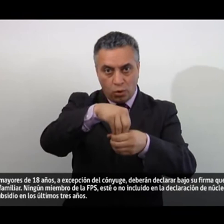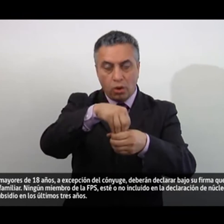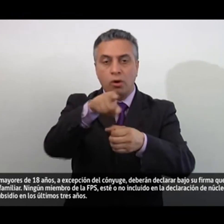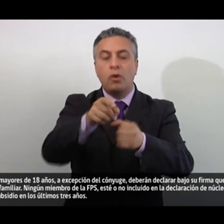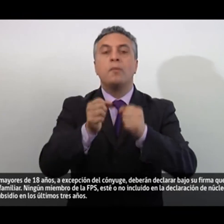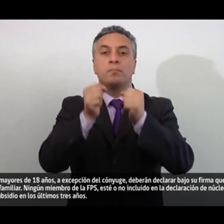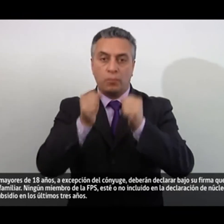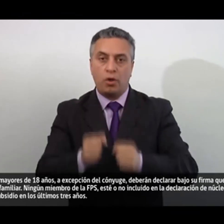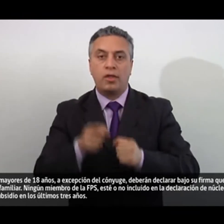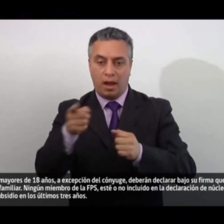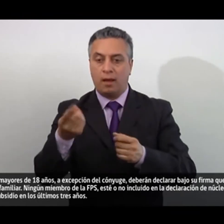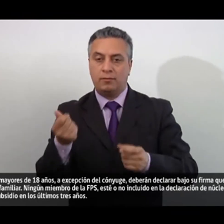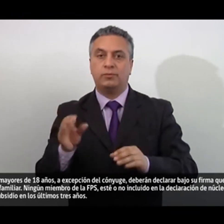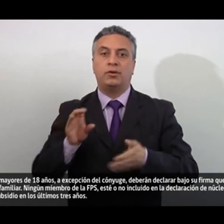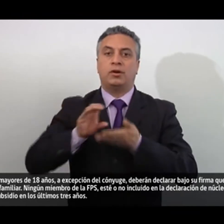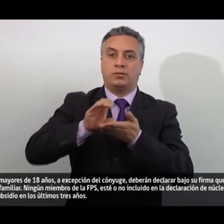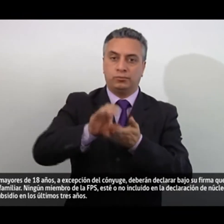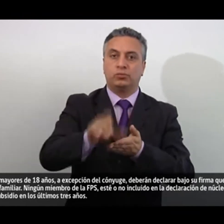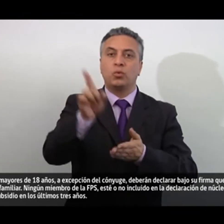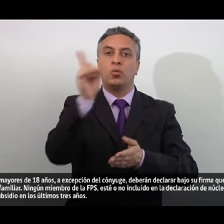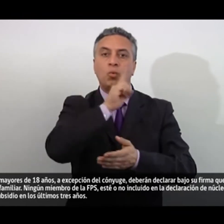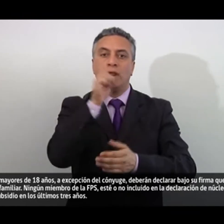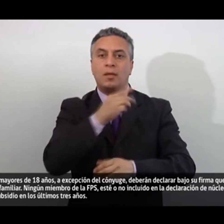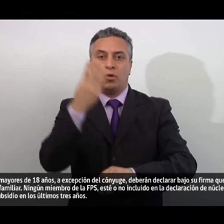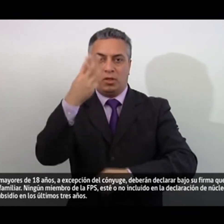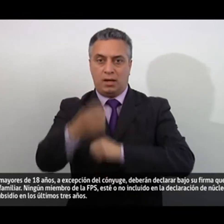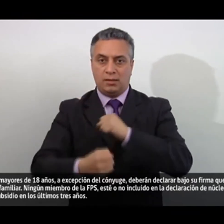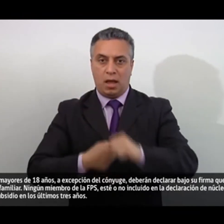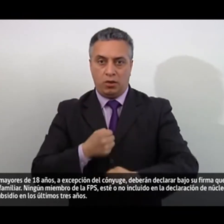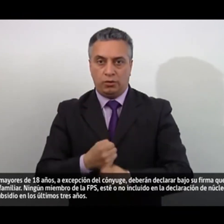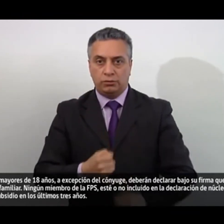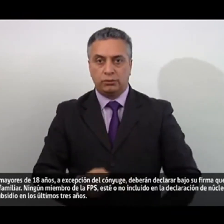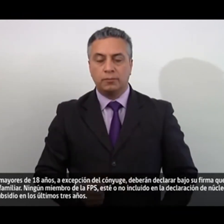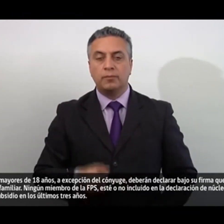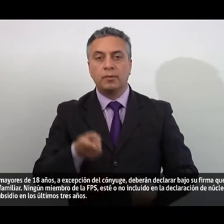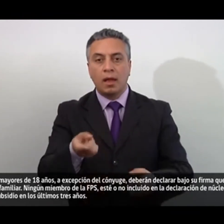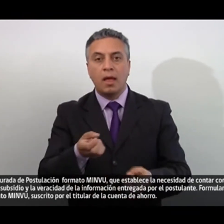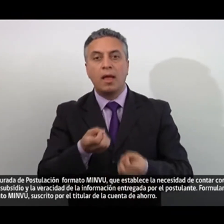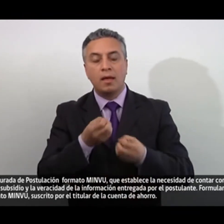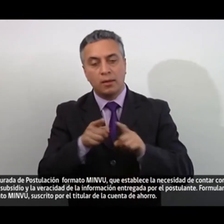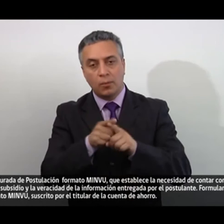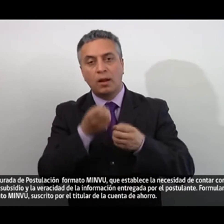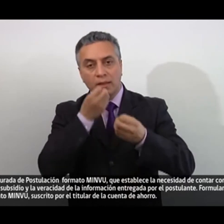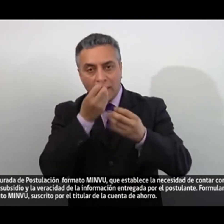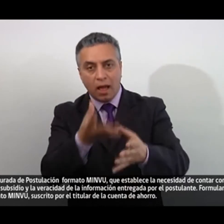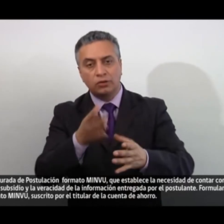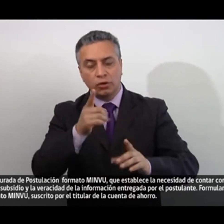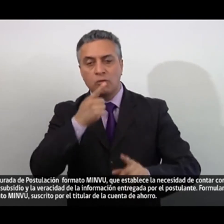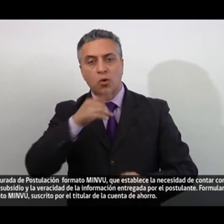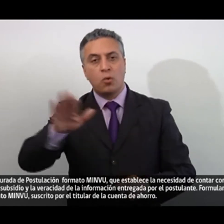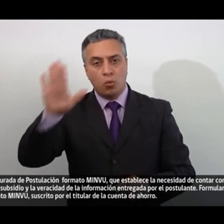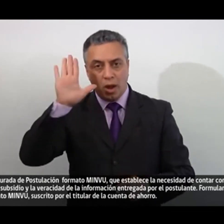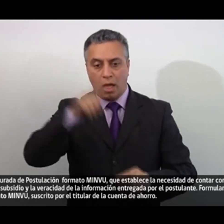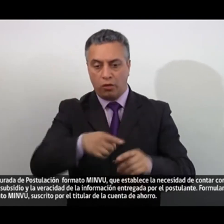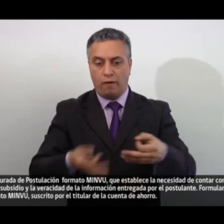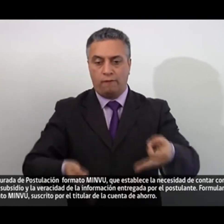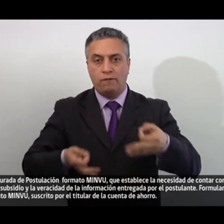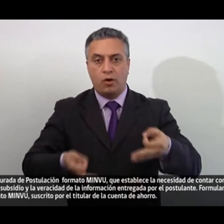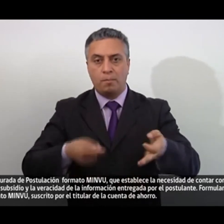núcleo, podrá haber recibido un subsidio en los últimos 3 años. Declaración jurada de postulación, formato